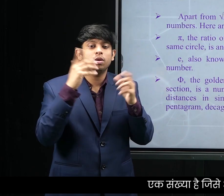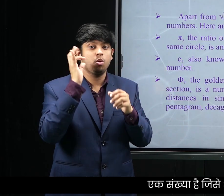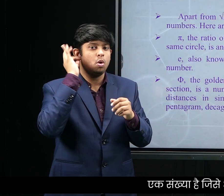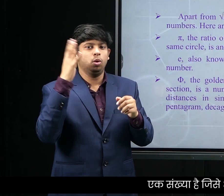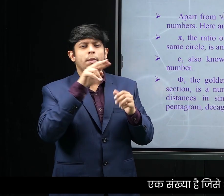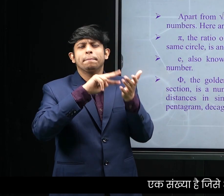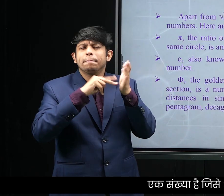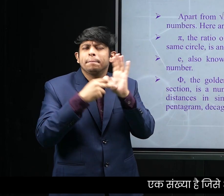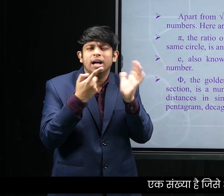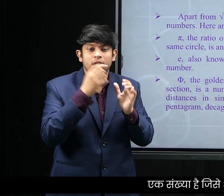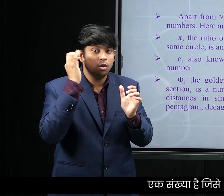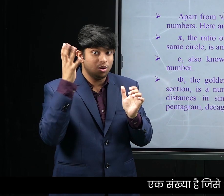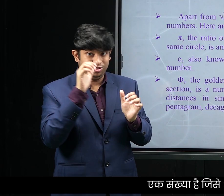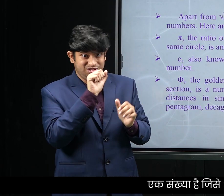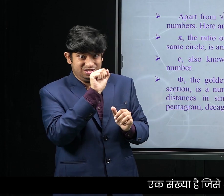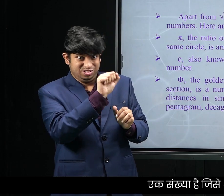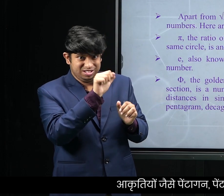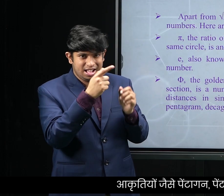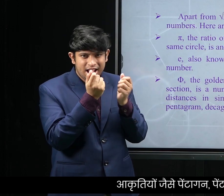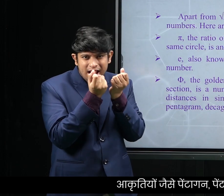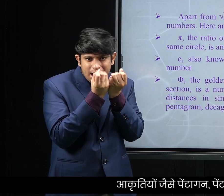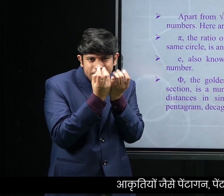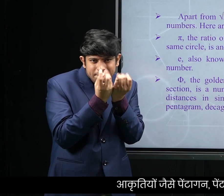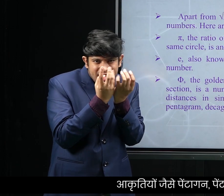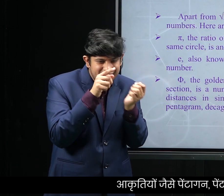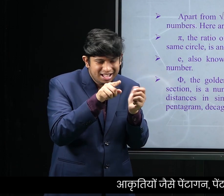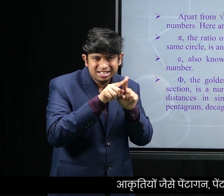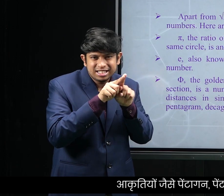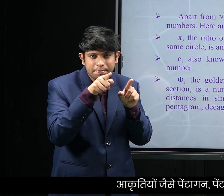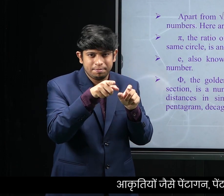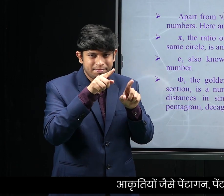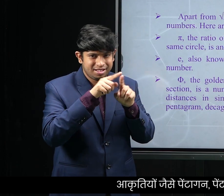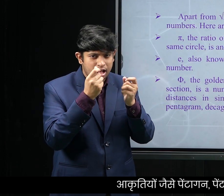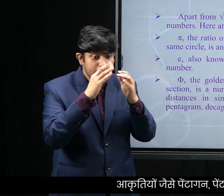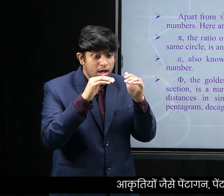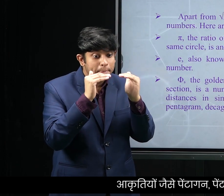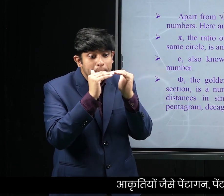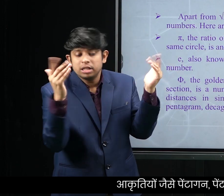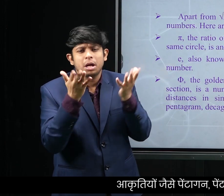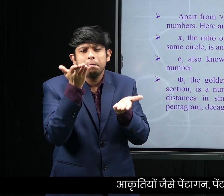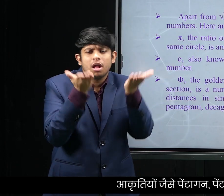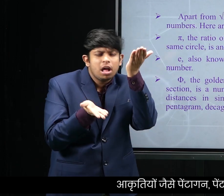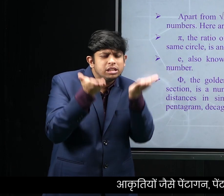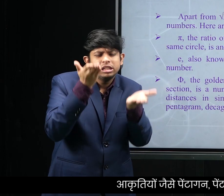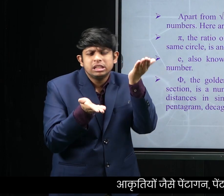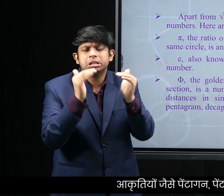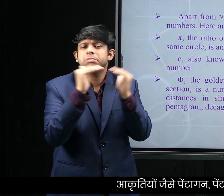जिसे अक्सर सरल ज्यामितीय आकृतियों जैसे पेंटागन, पेंटाग्राम, डेकागन और